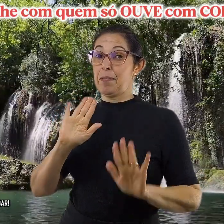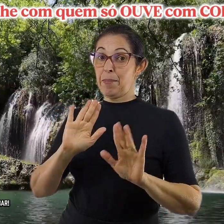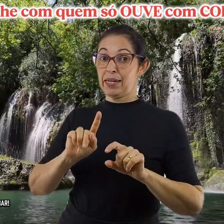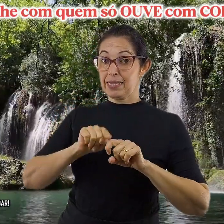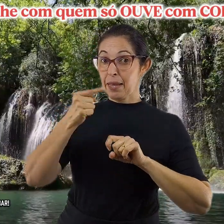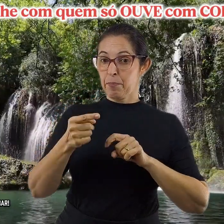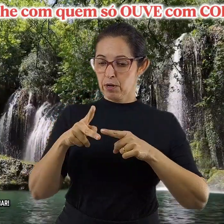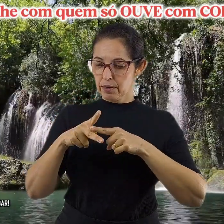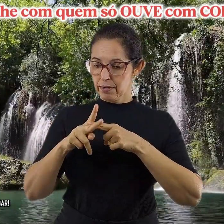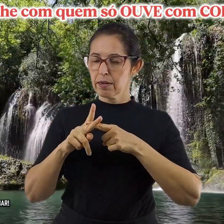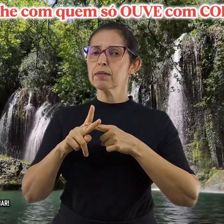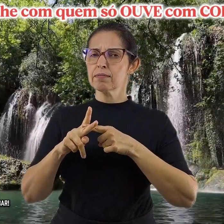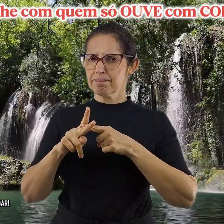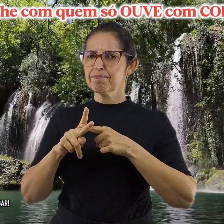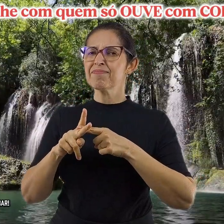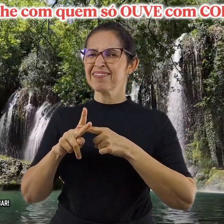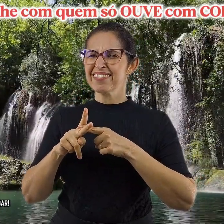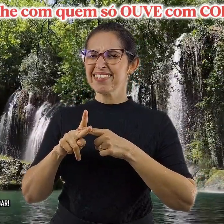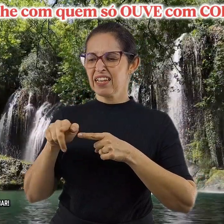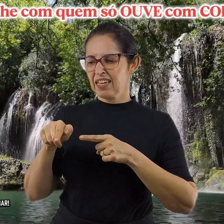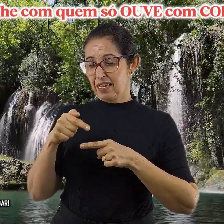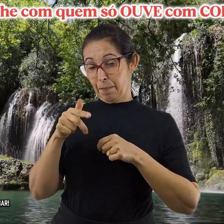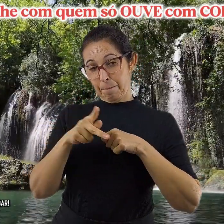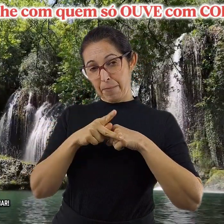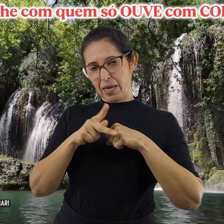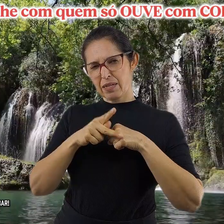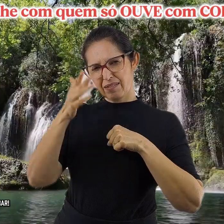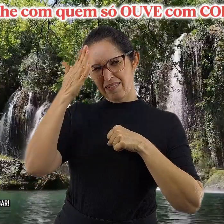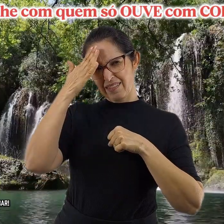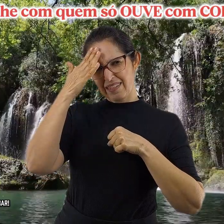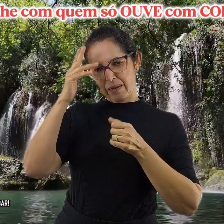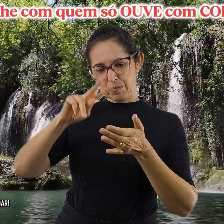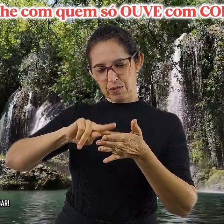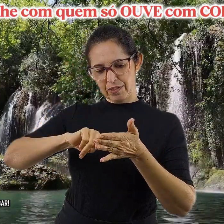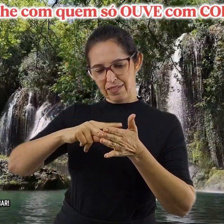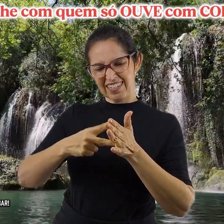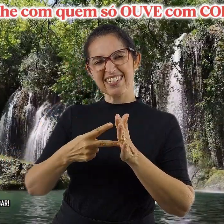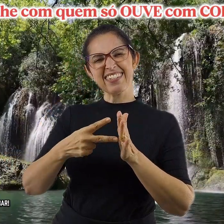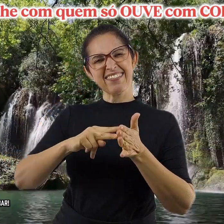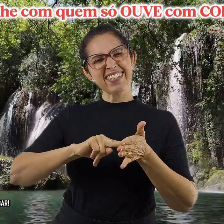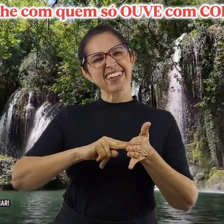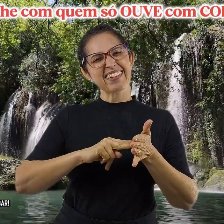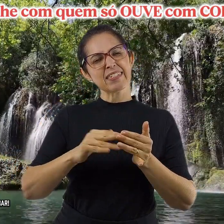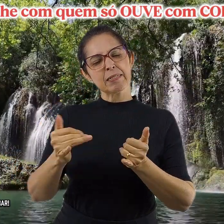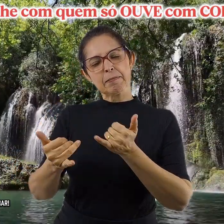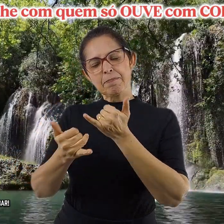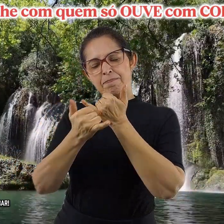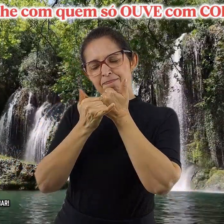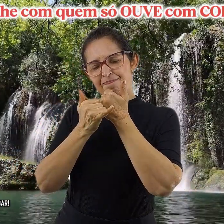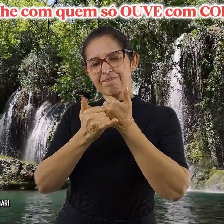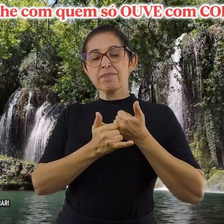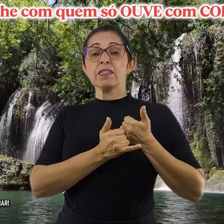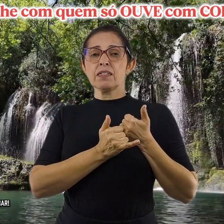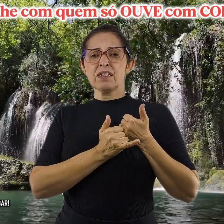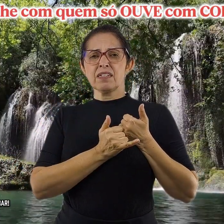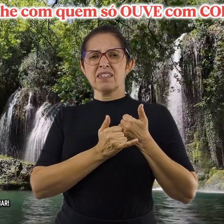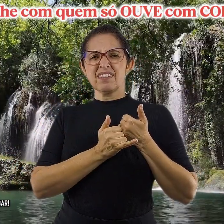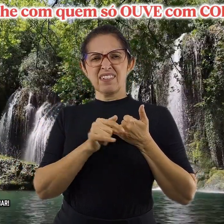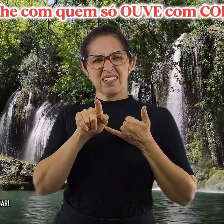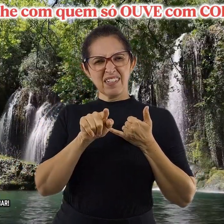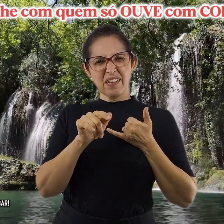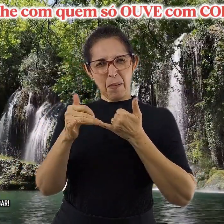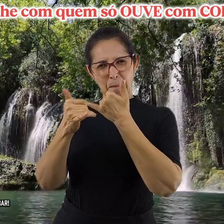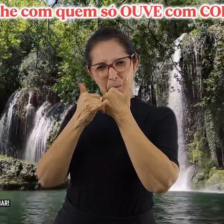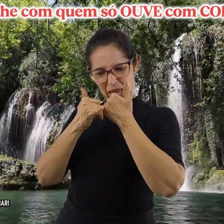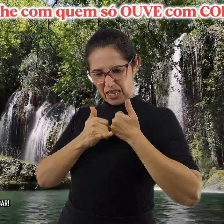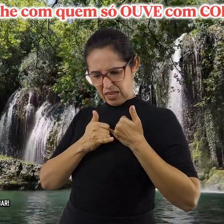com o Senhor e já sabia o que era o perdão. Irmãos, o perdão é algo que nós não